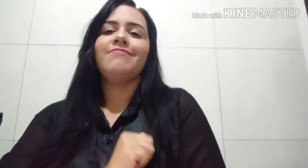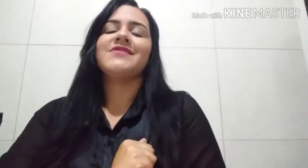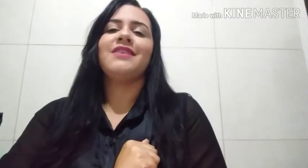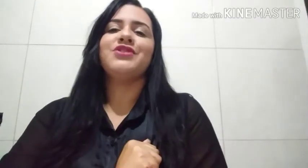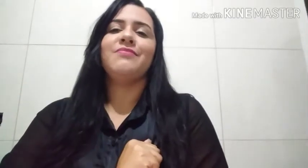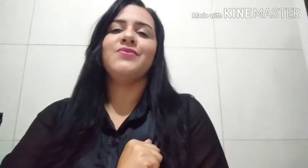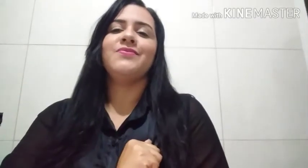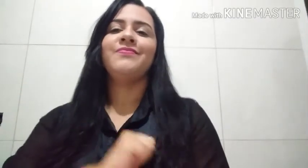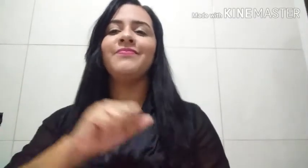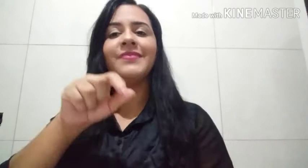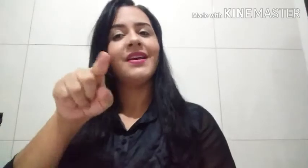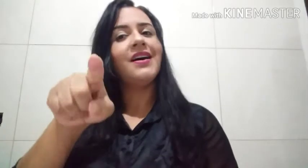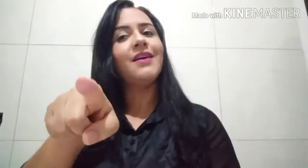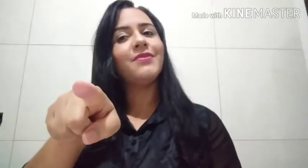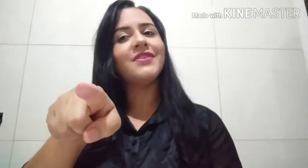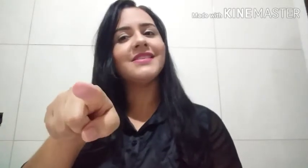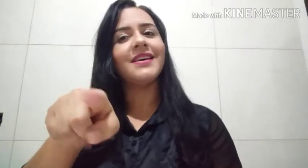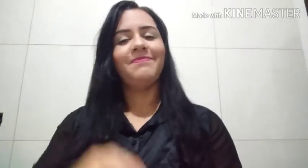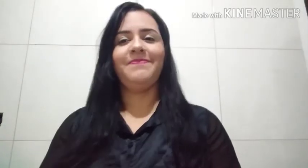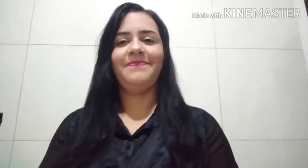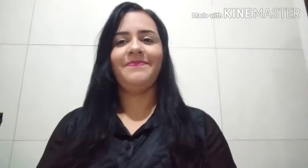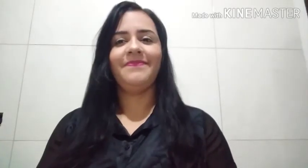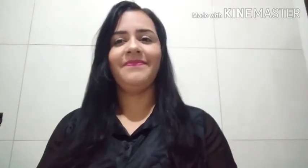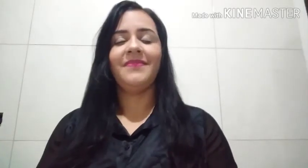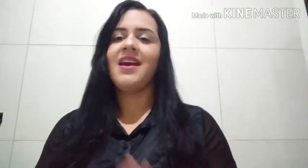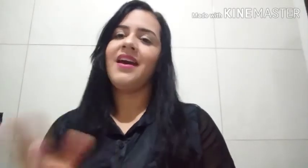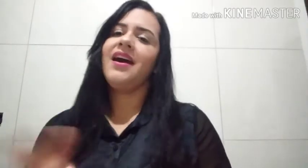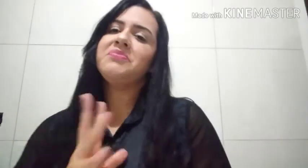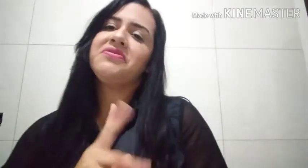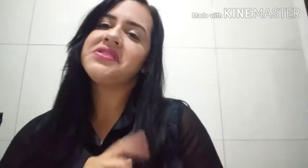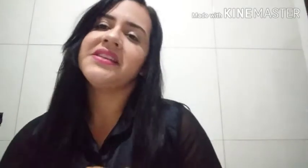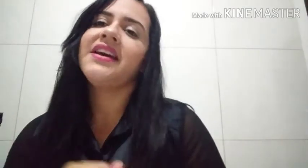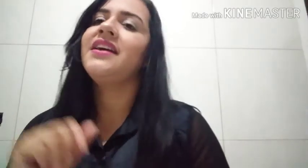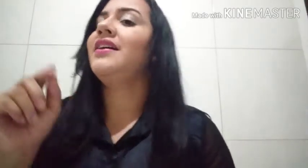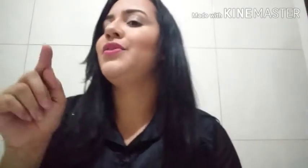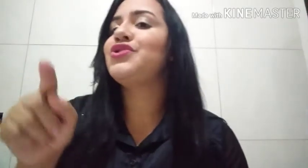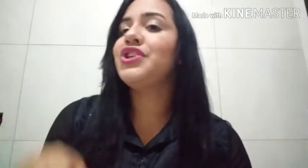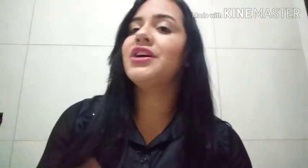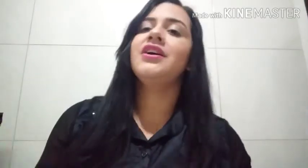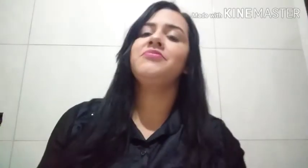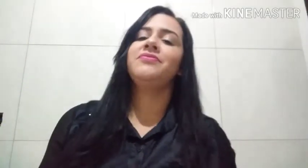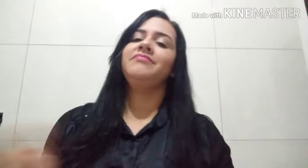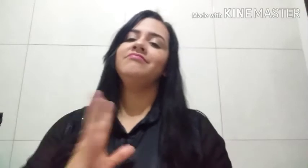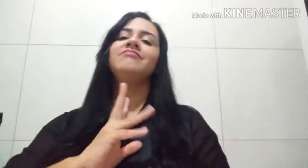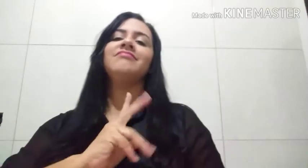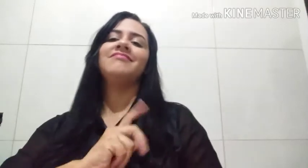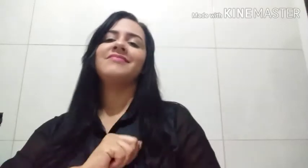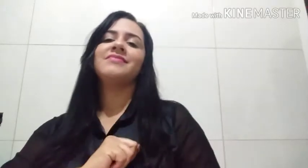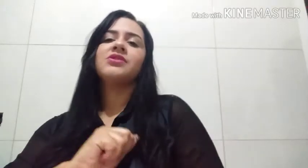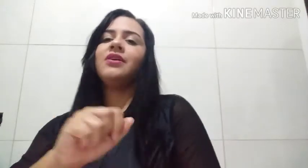sinal de amor. Amo você. Amo você, eu te amo. Só com